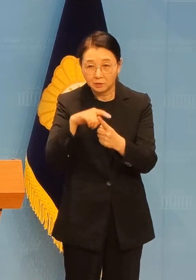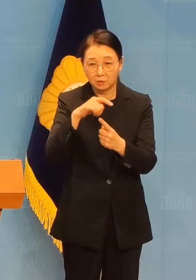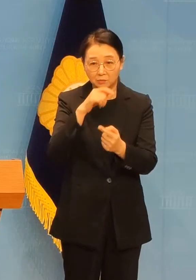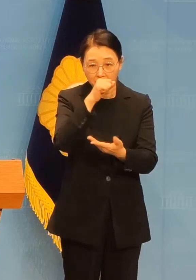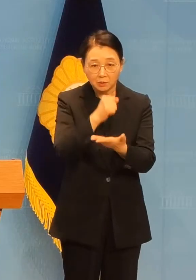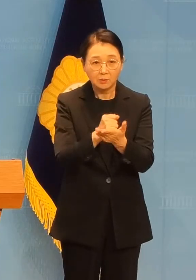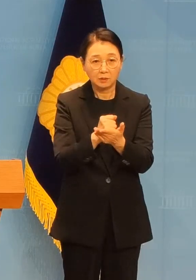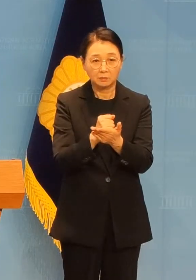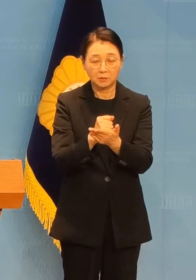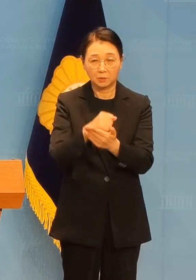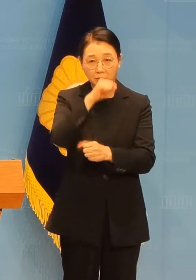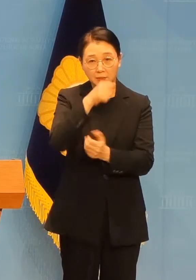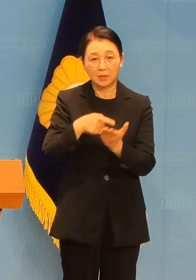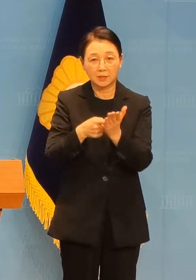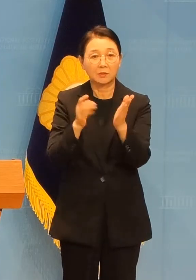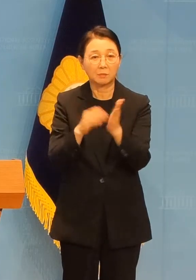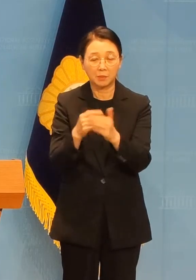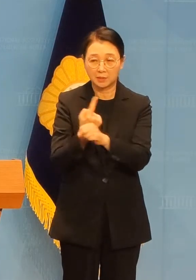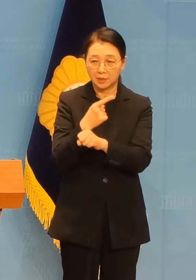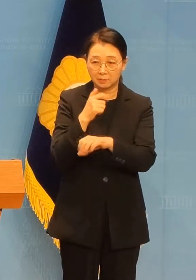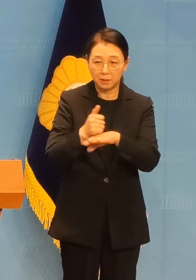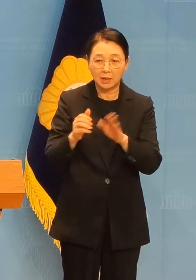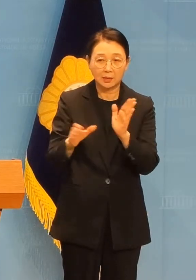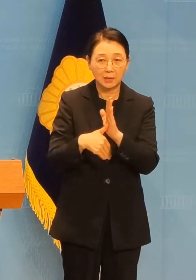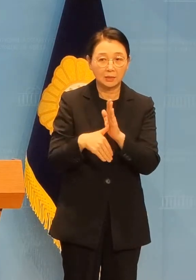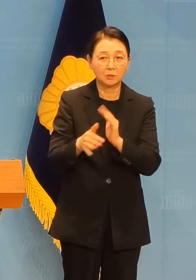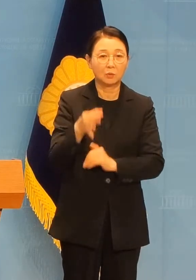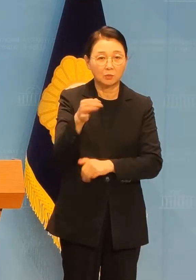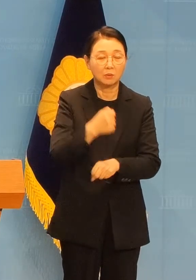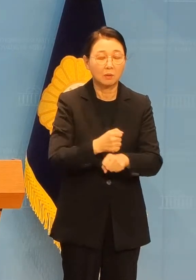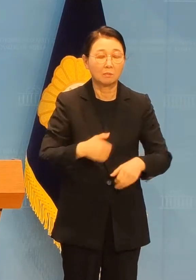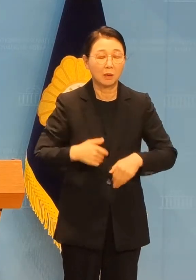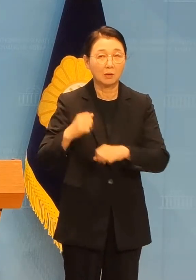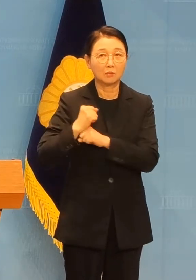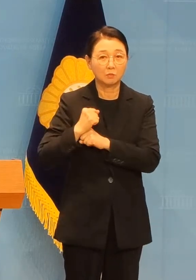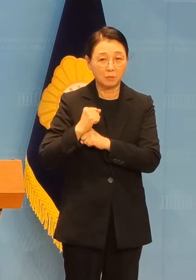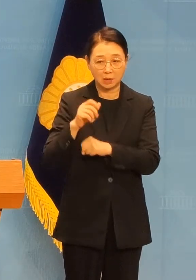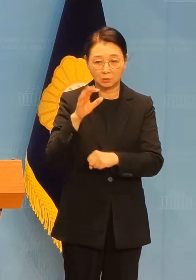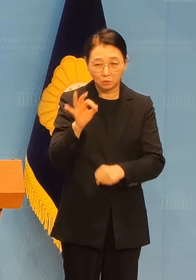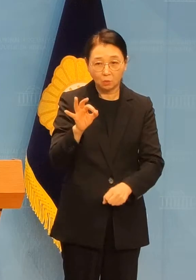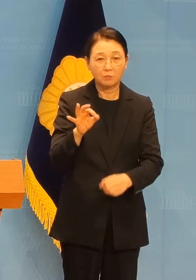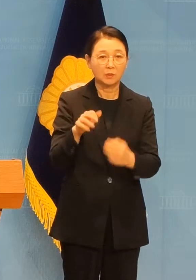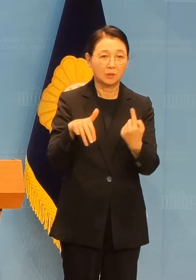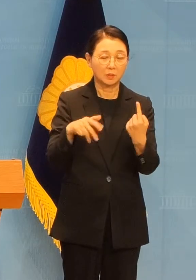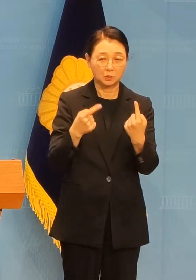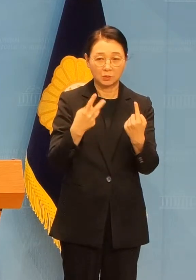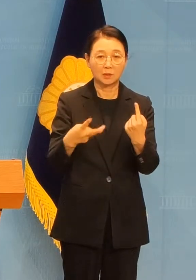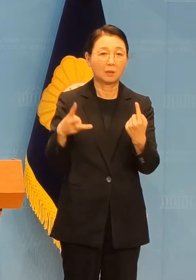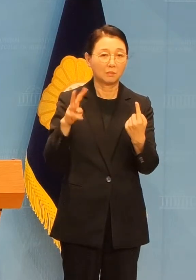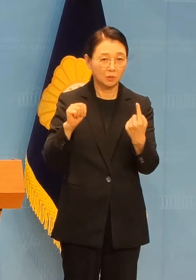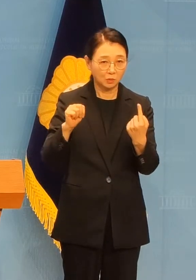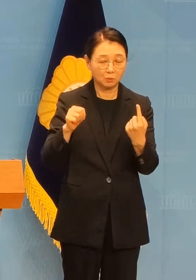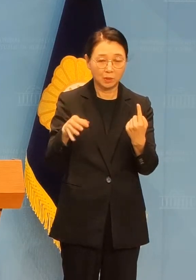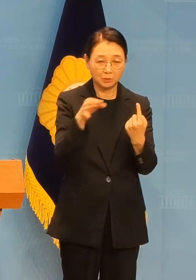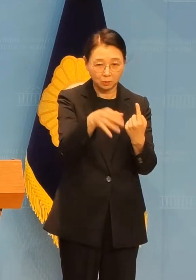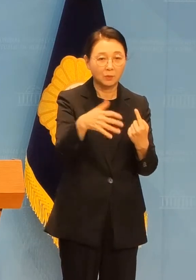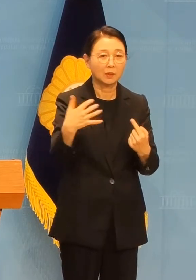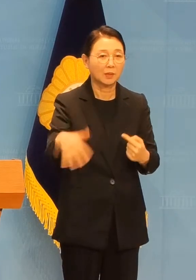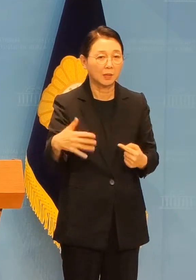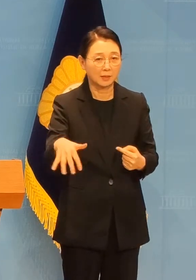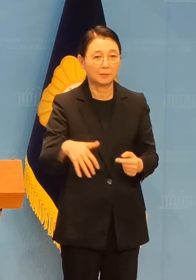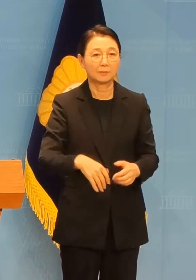신청했음에도 불구하고 지난해 말까지 지급되어야 할 국방비 약 1조 3천억 원이 미지급된